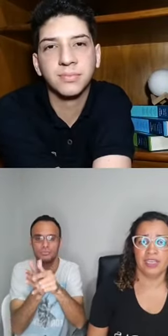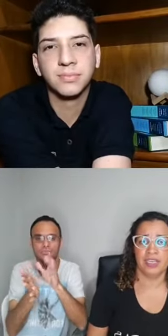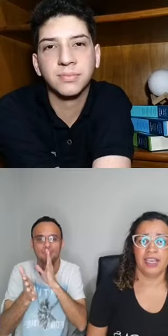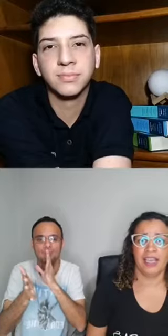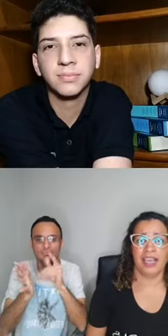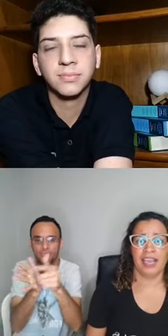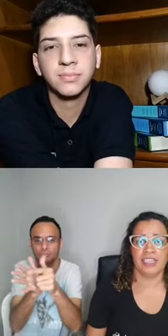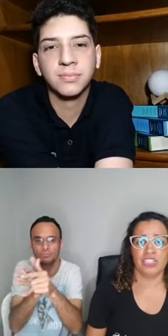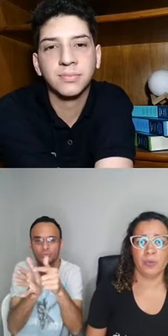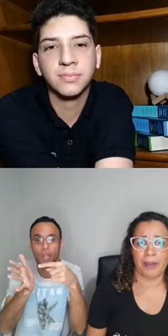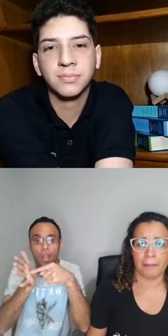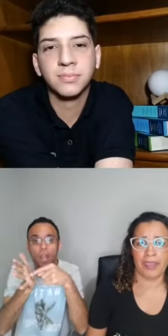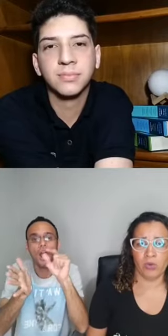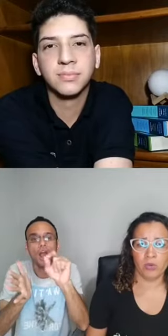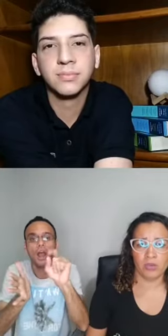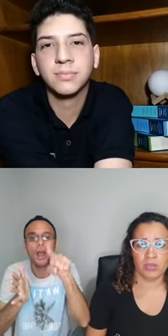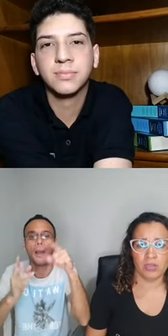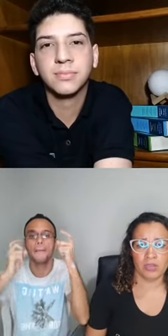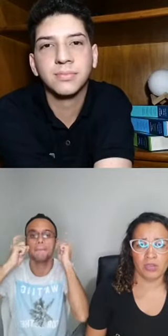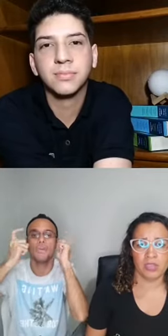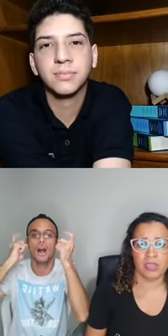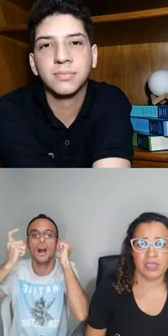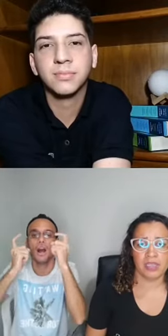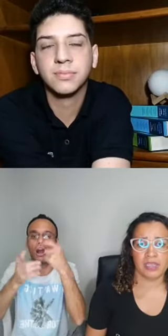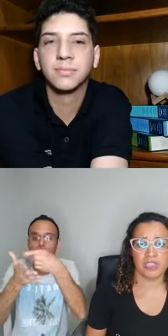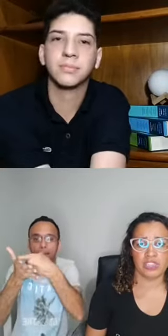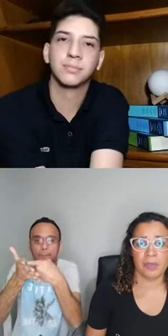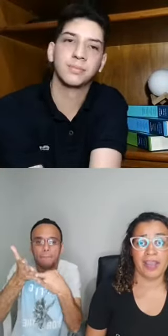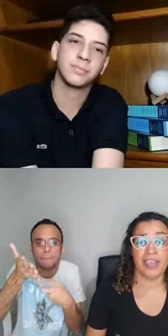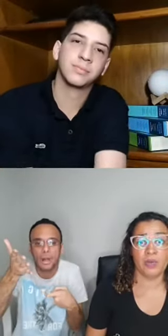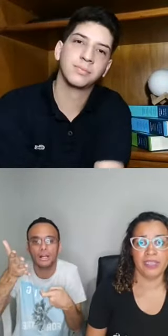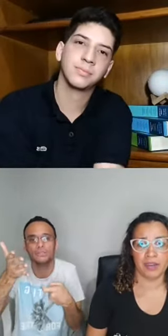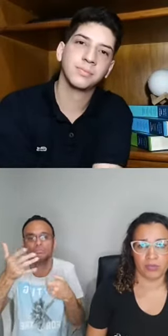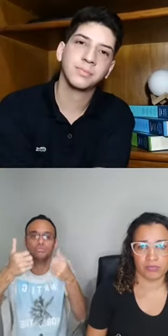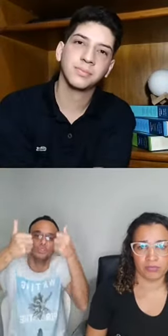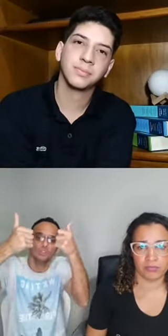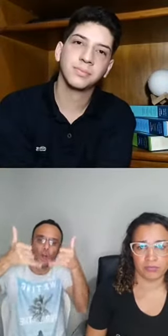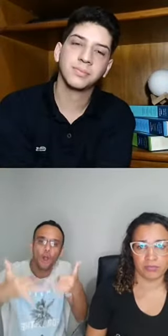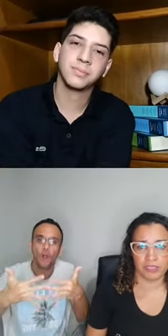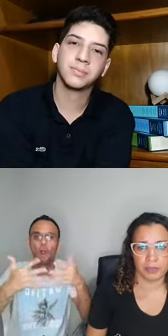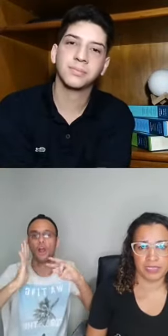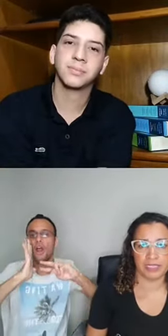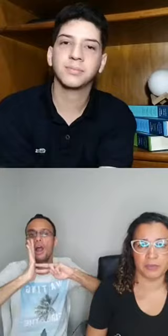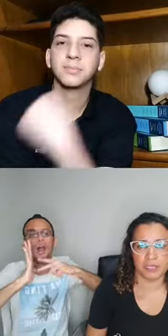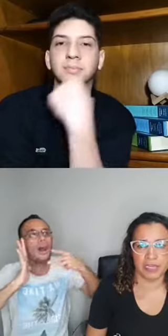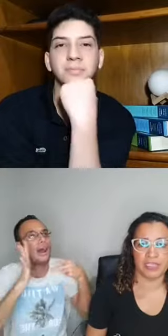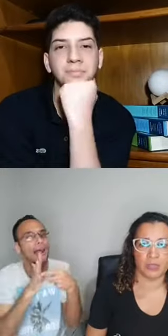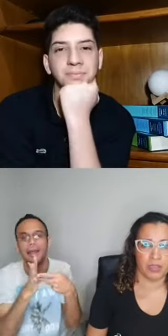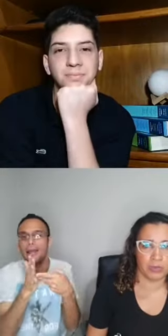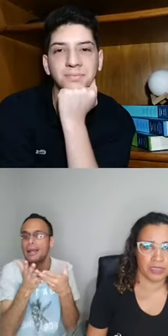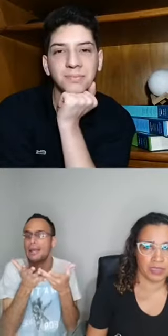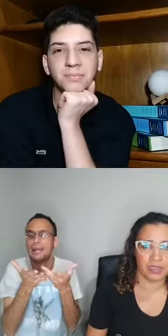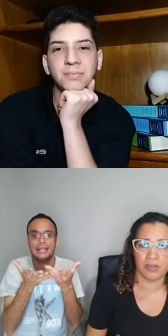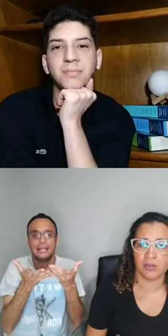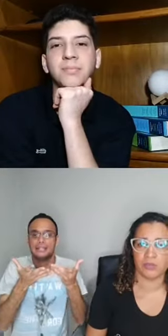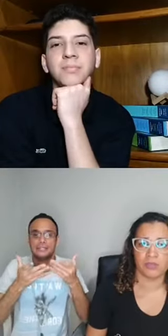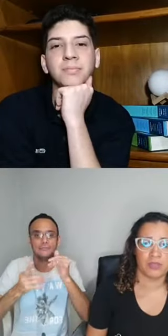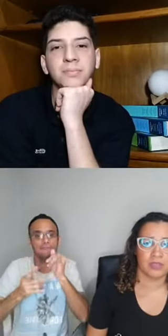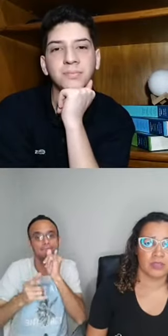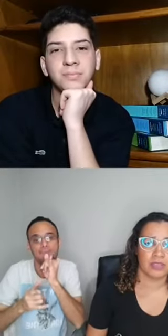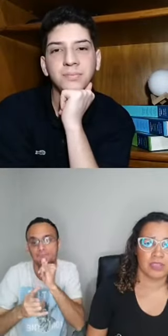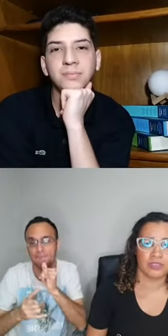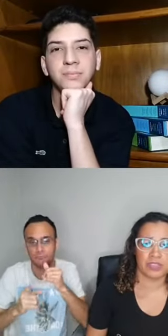né? Aí tinha um papel que tinha uma reunião, explicando, ia ter uma